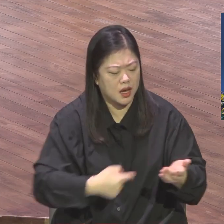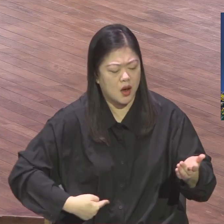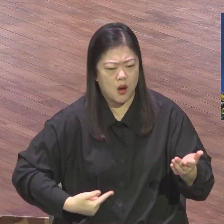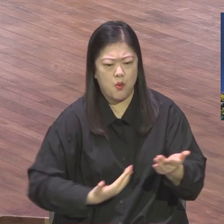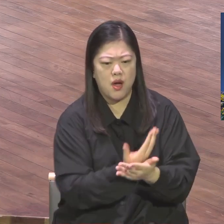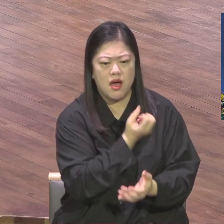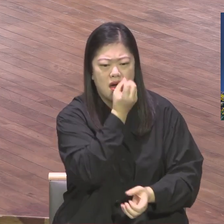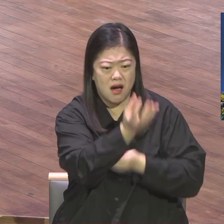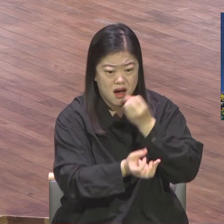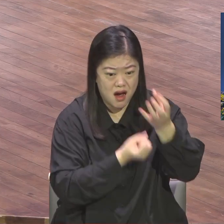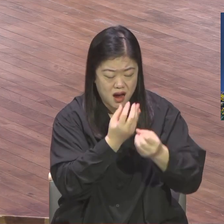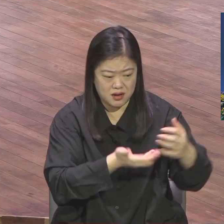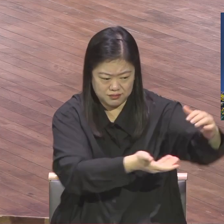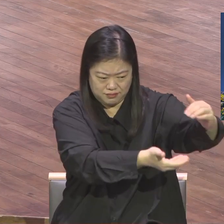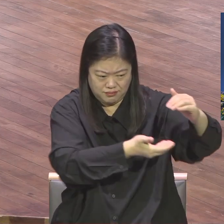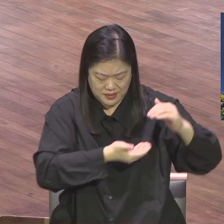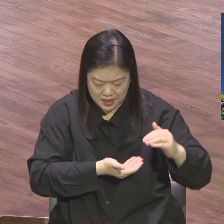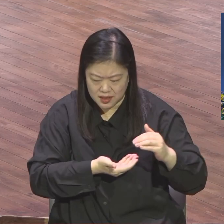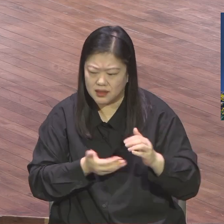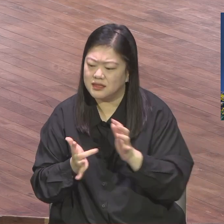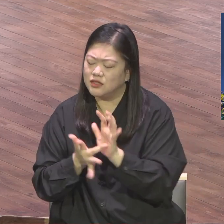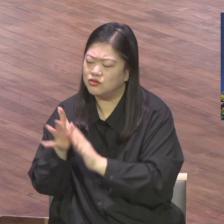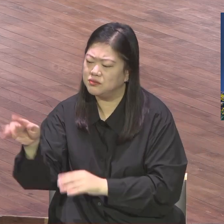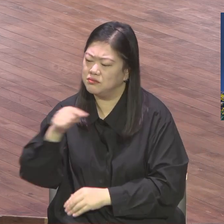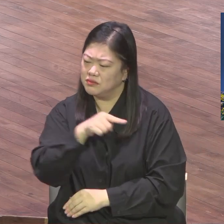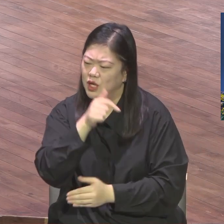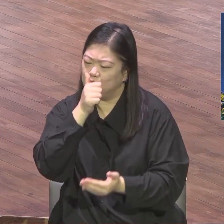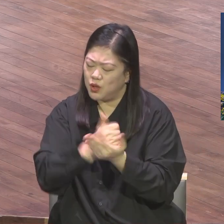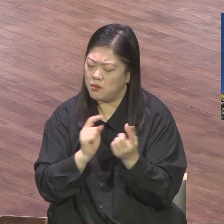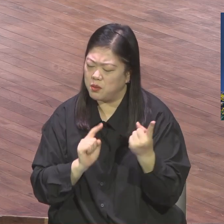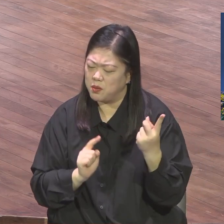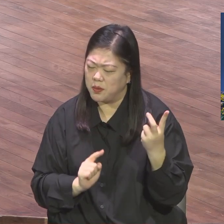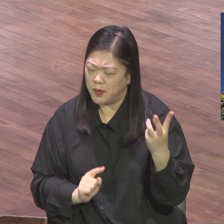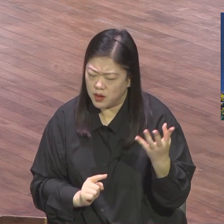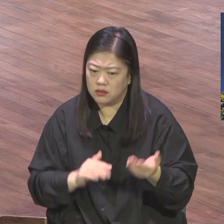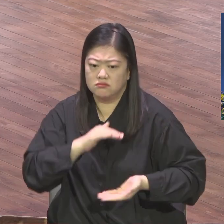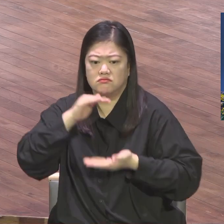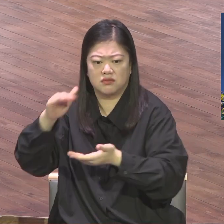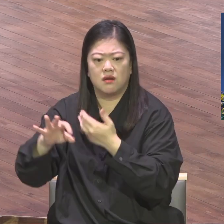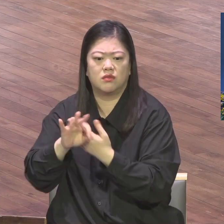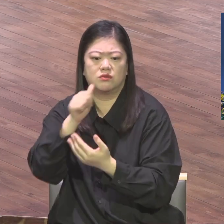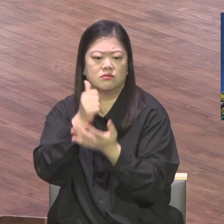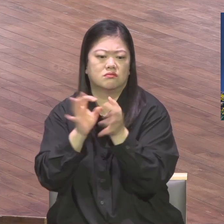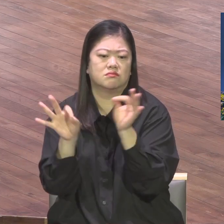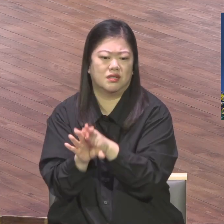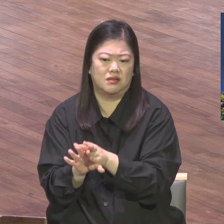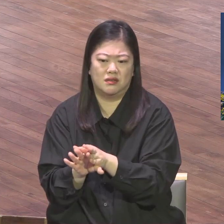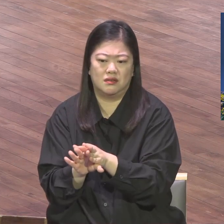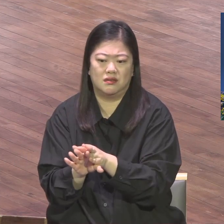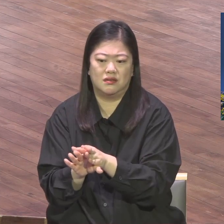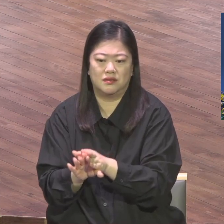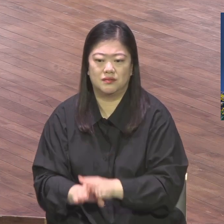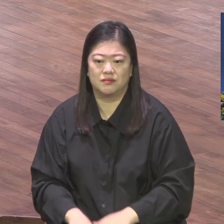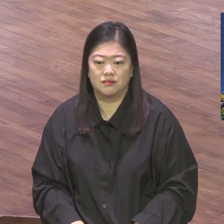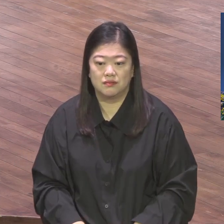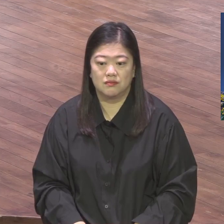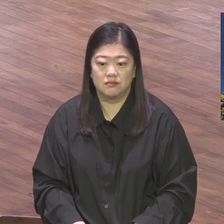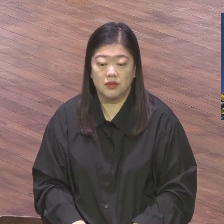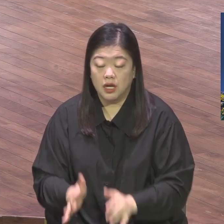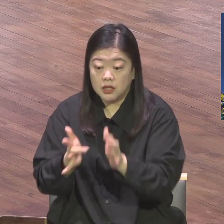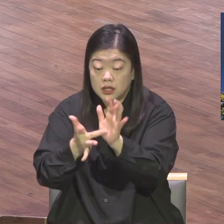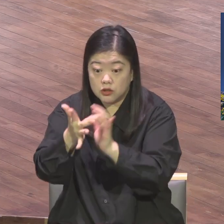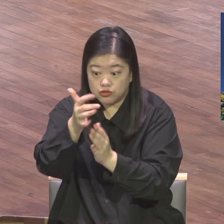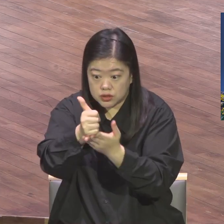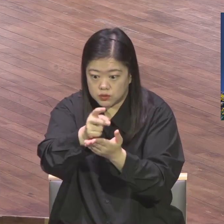예수님께서 세례를 받으신 사건이 이것입니다. 바로 대속의 제물이 되겠다는 세례 받은 사건. 오늘 본문에